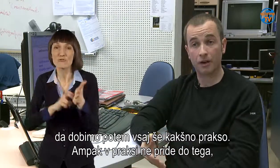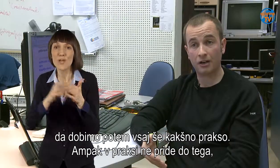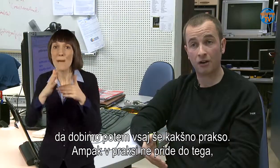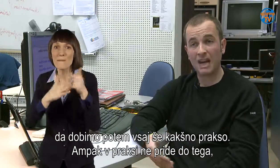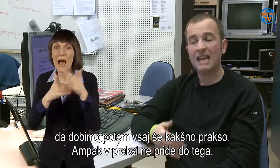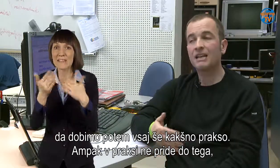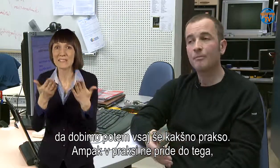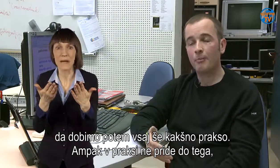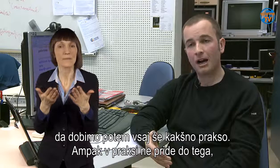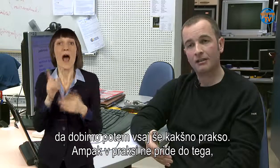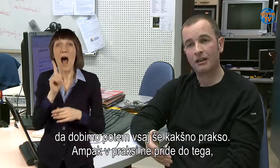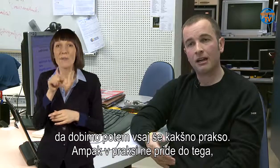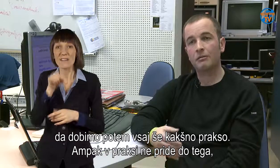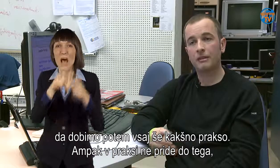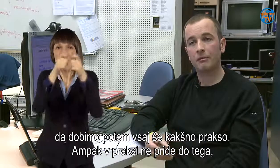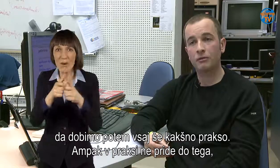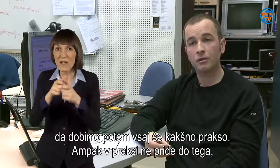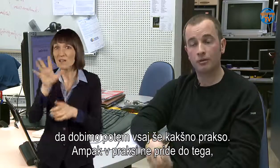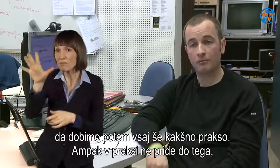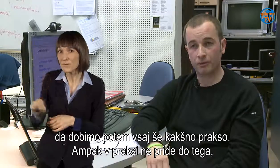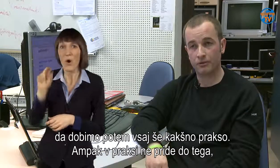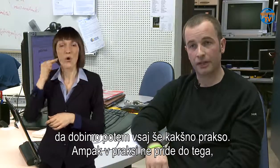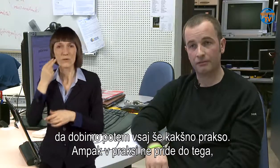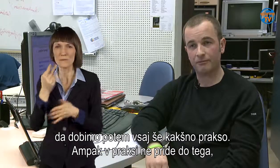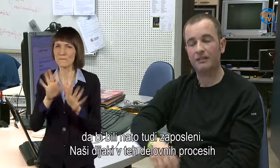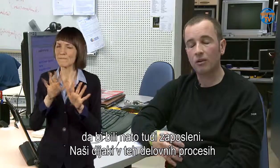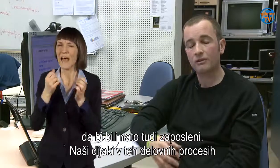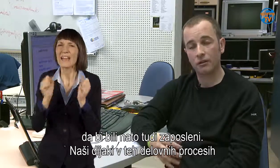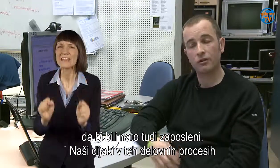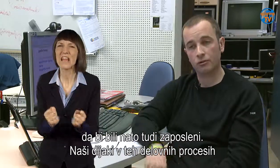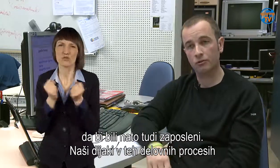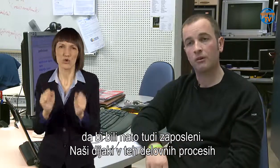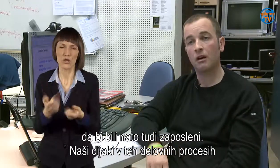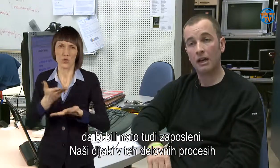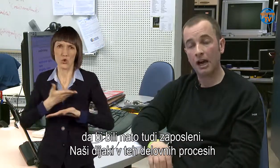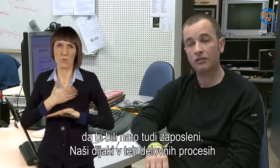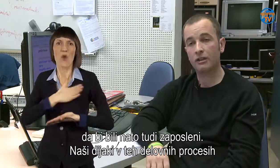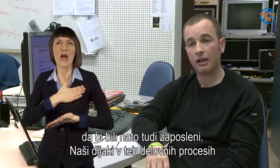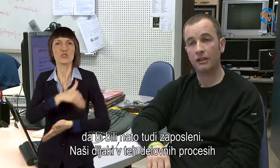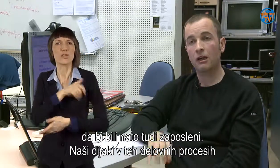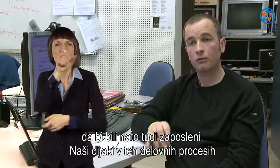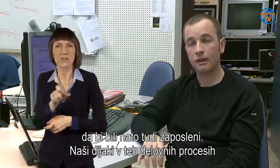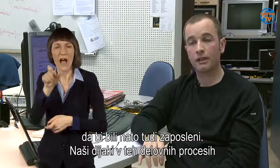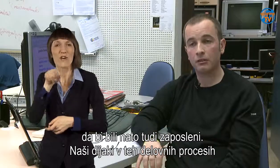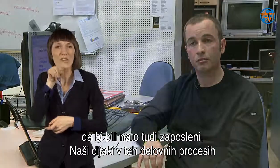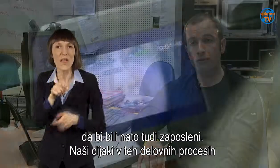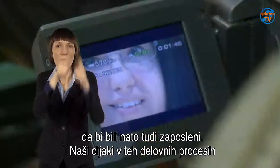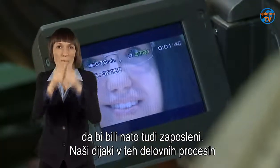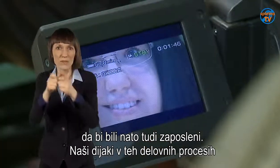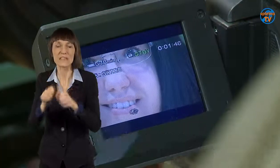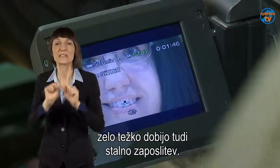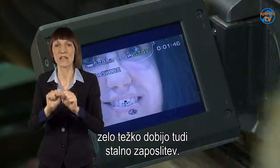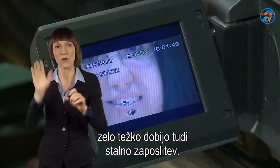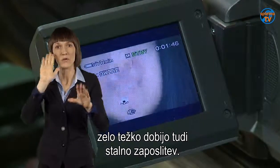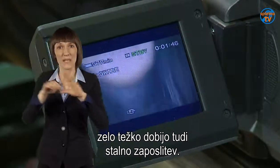kakšno prakso, ni pa praksa, da bi te bili tudi potem zaposleni. Zelo, zelo težko dobijo naši dijaki v teh delovnih